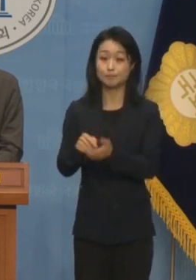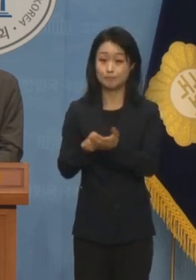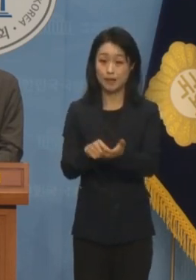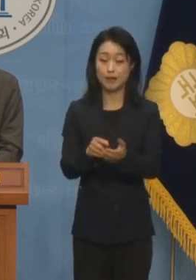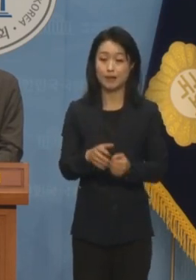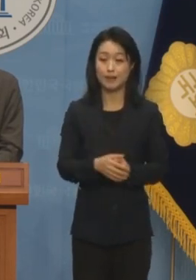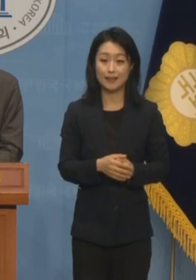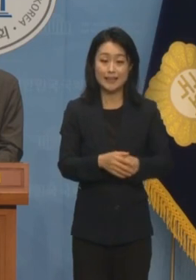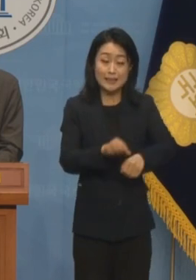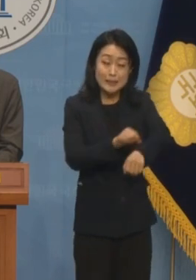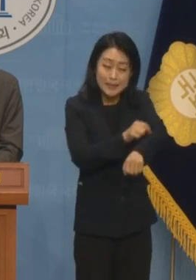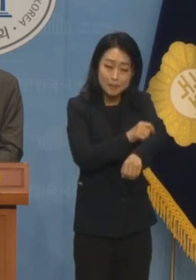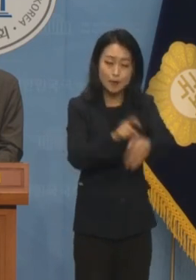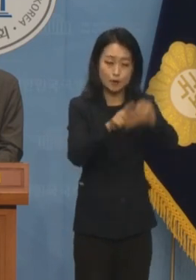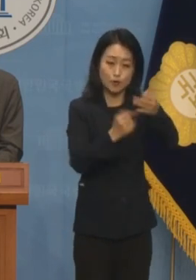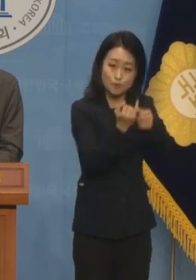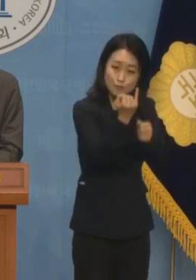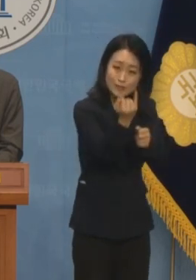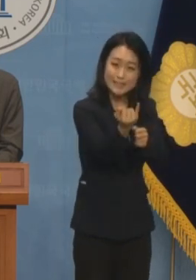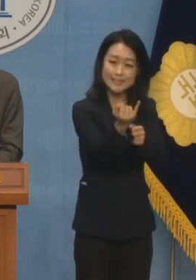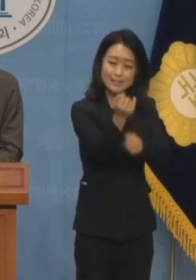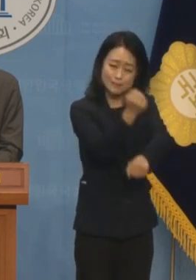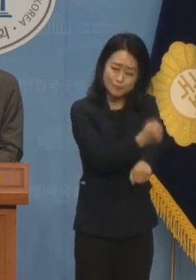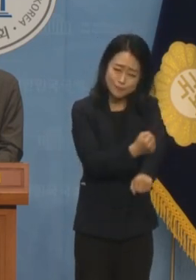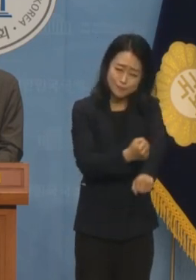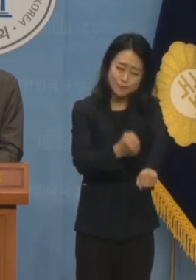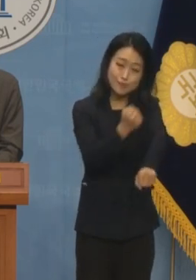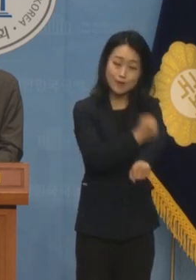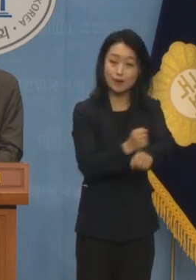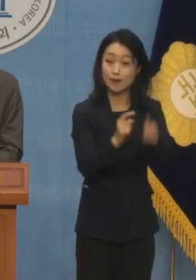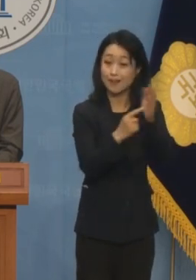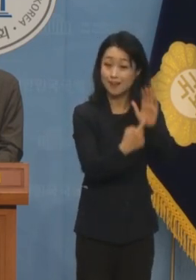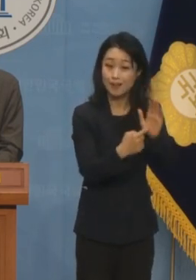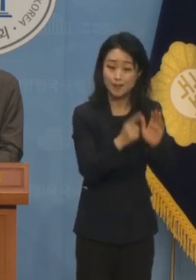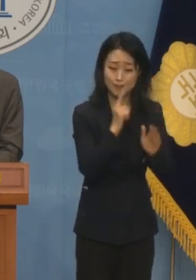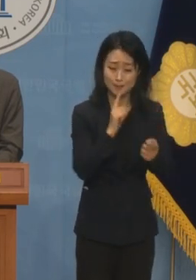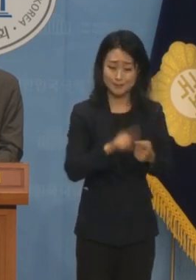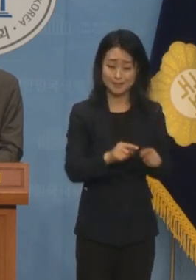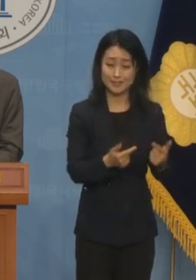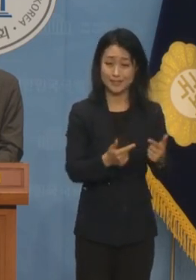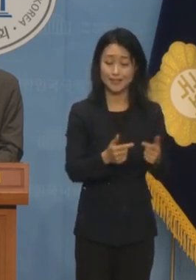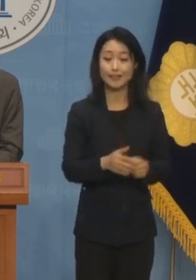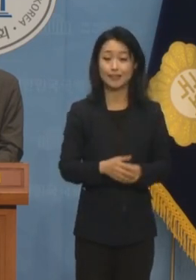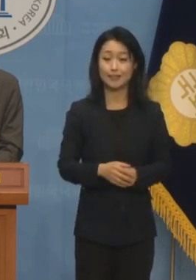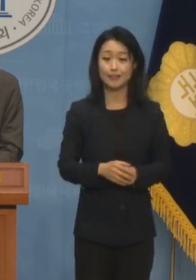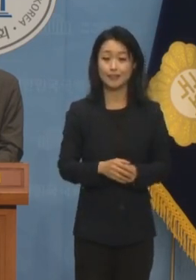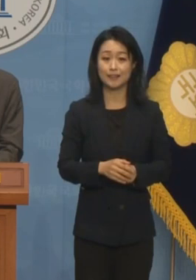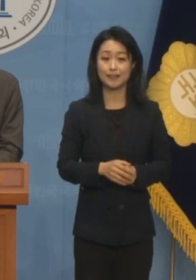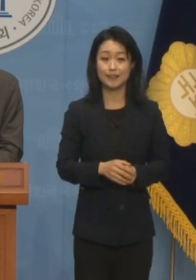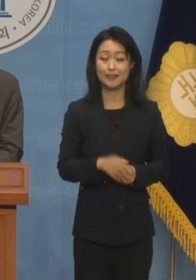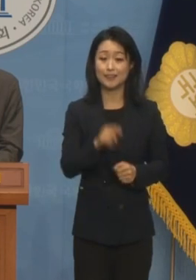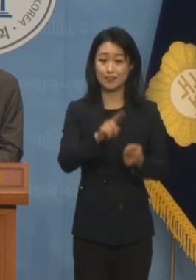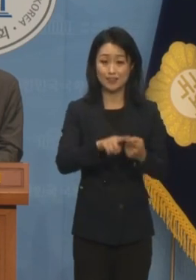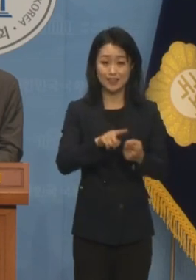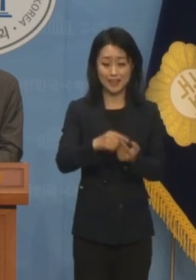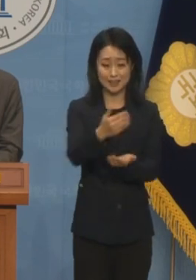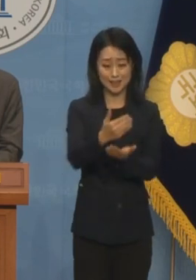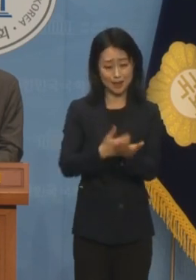마치 김건희 여사만의 성과인 것처럼 표기할 일이 아닙니다. 해당 공치사가 담긴